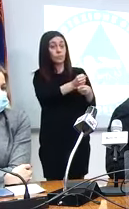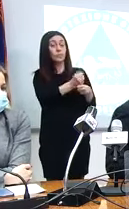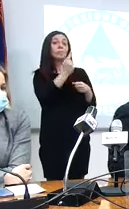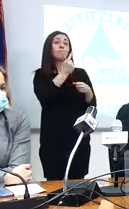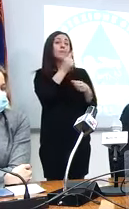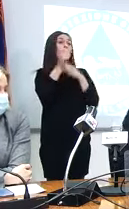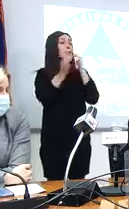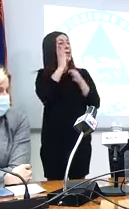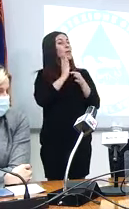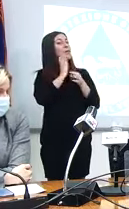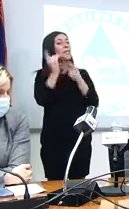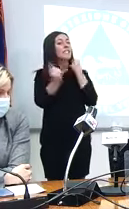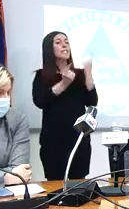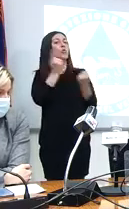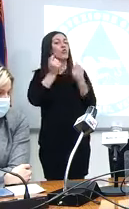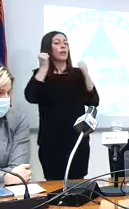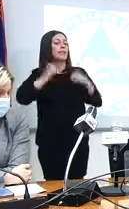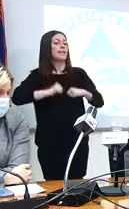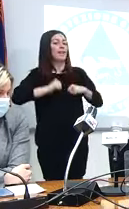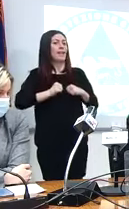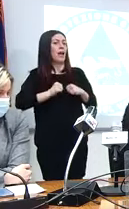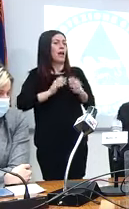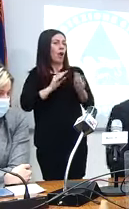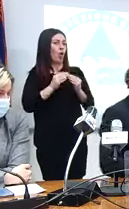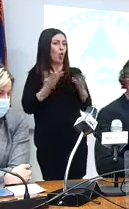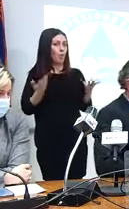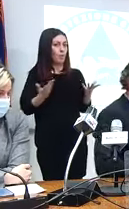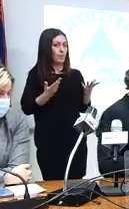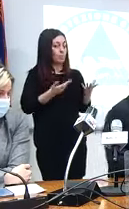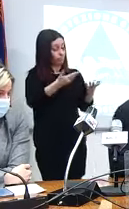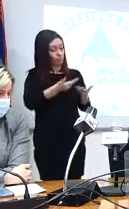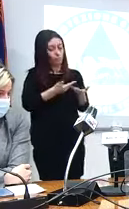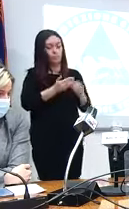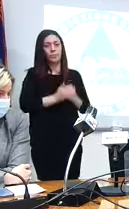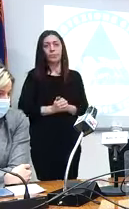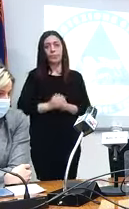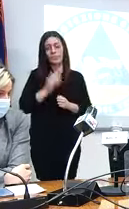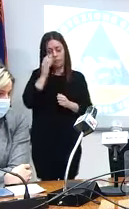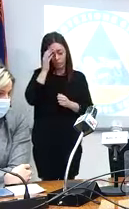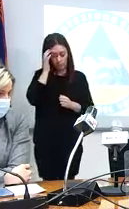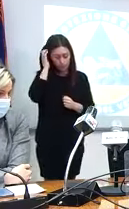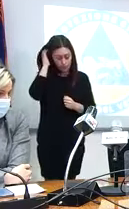sulla situazione sanitaria. Prego. Vieni qua.